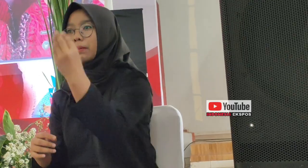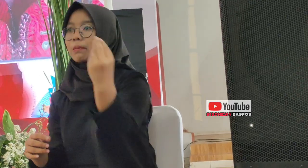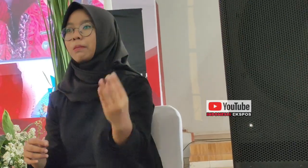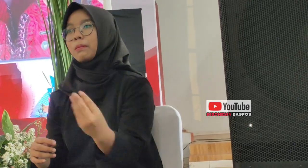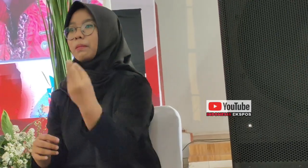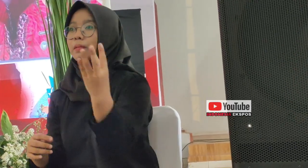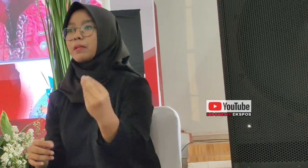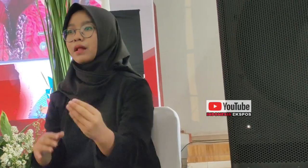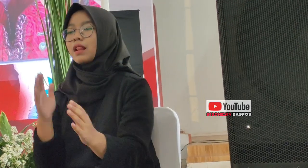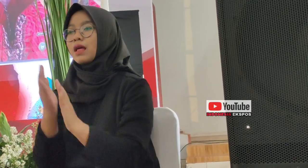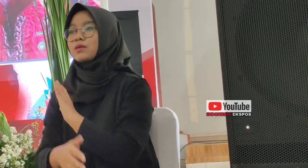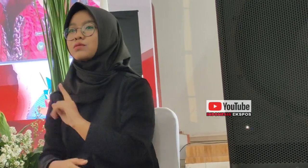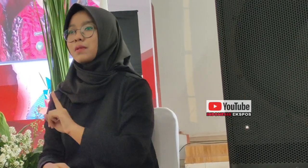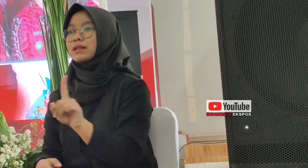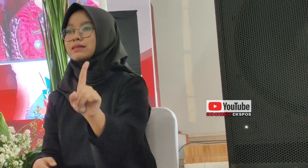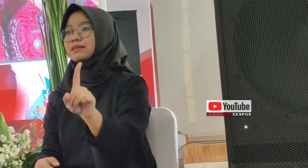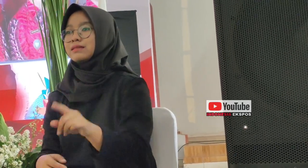mandiri.